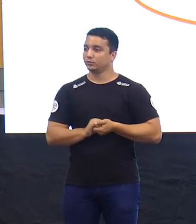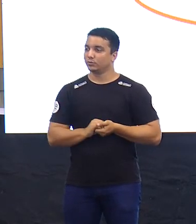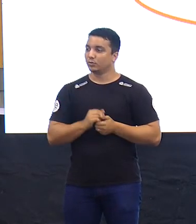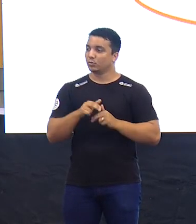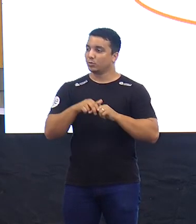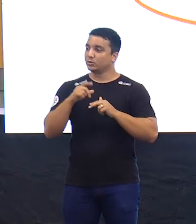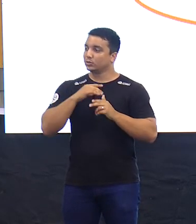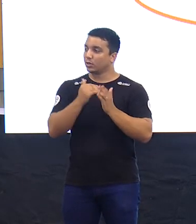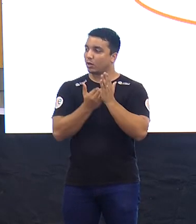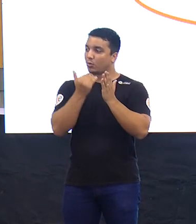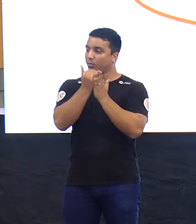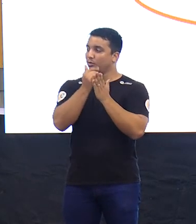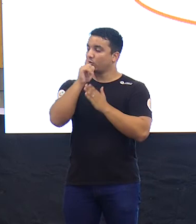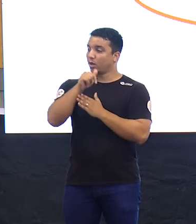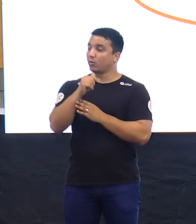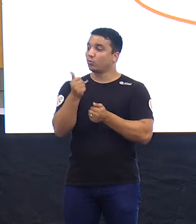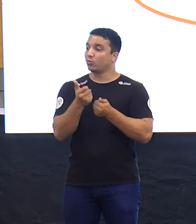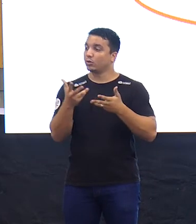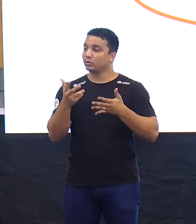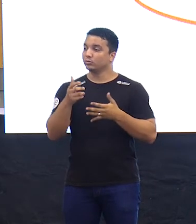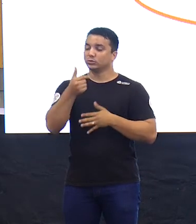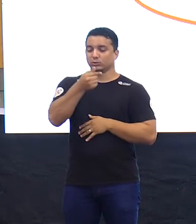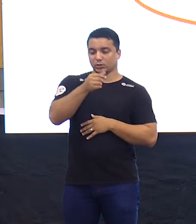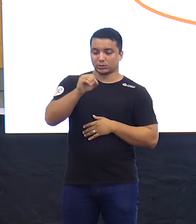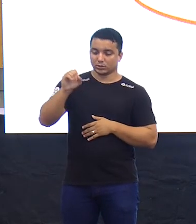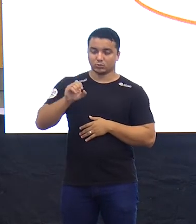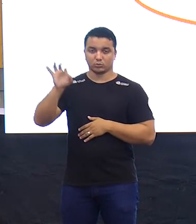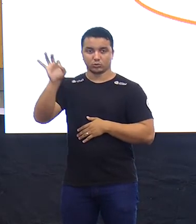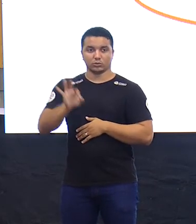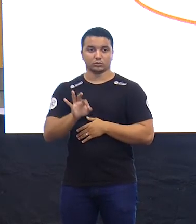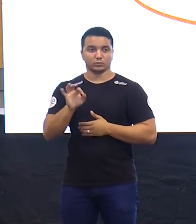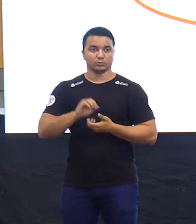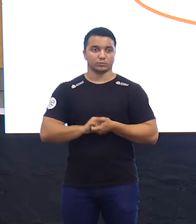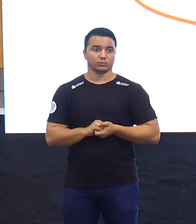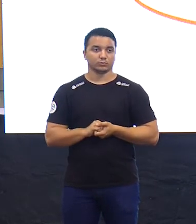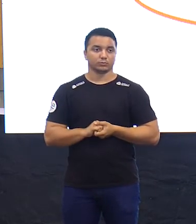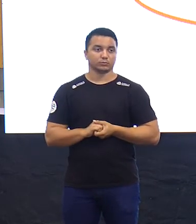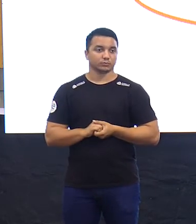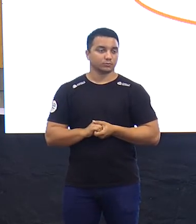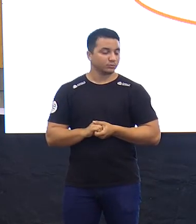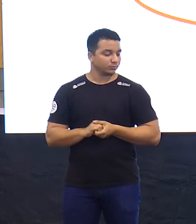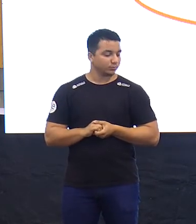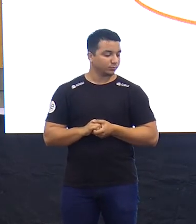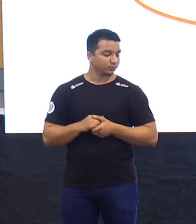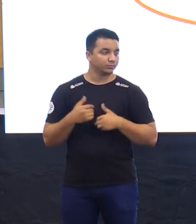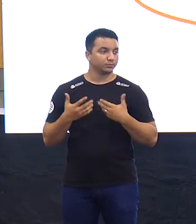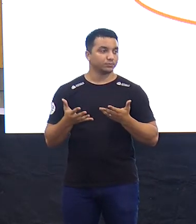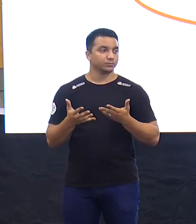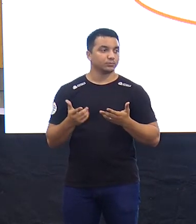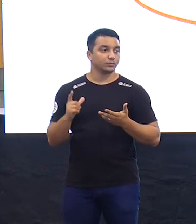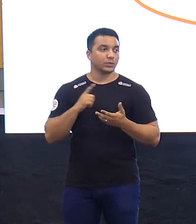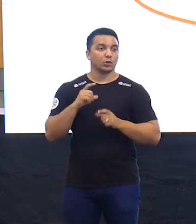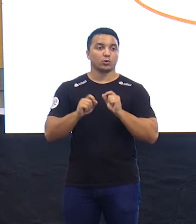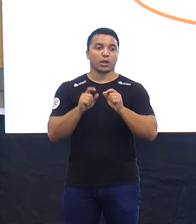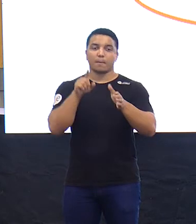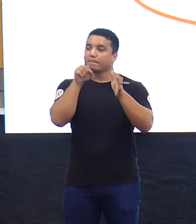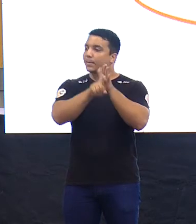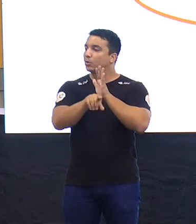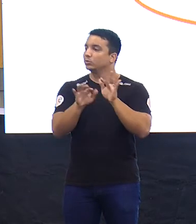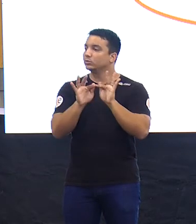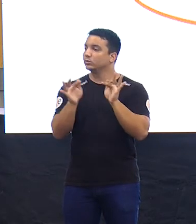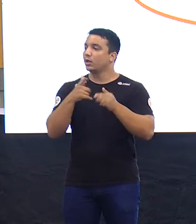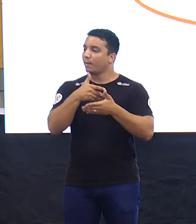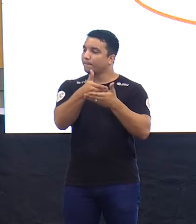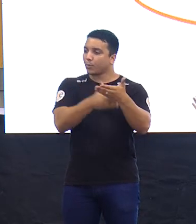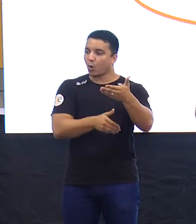Então ele teve um aumento de 700%. Então, pessoal, isso aqui é uma questãozinha